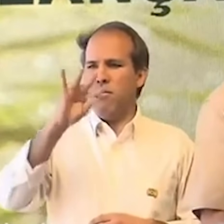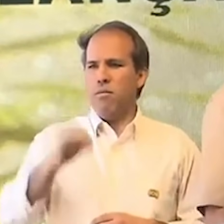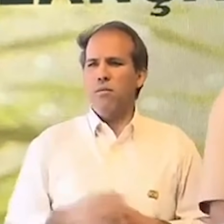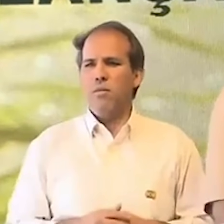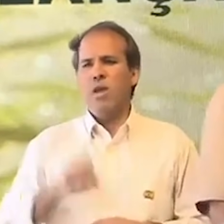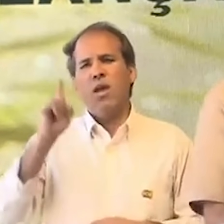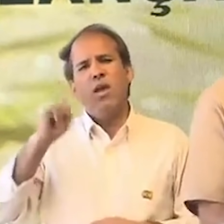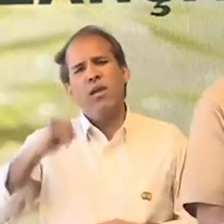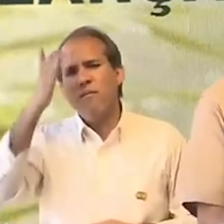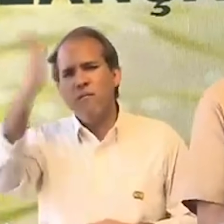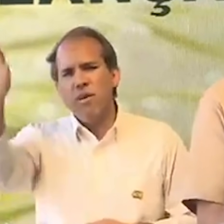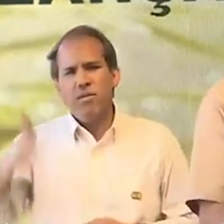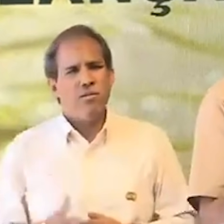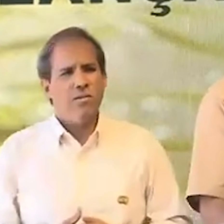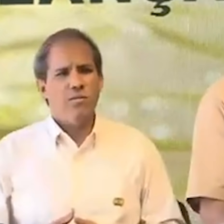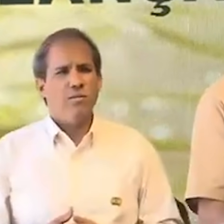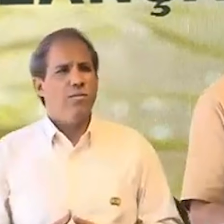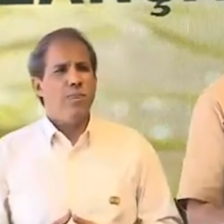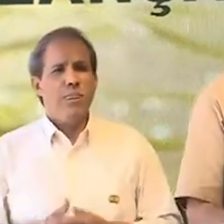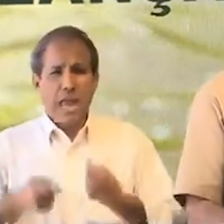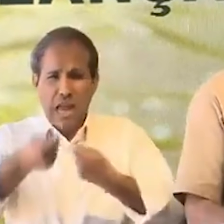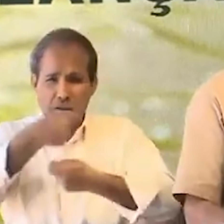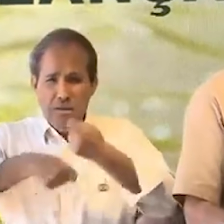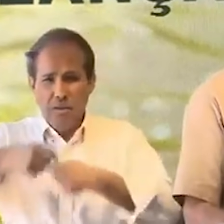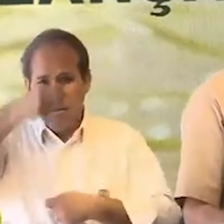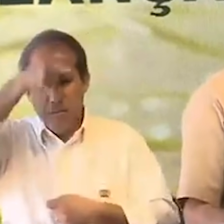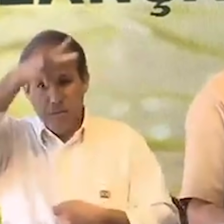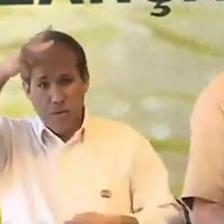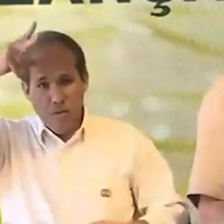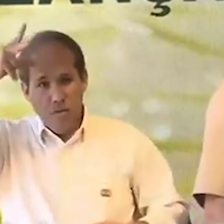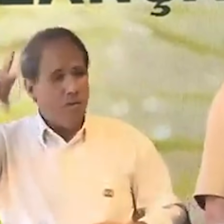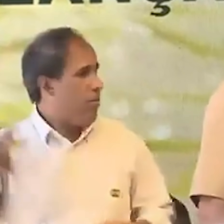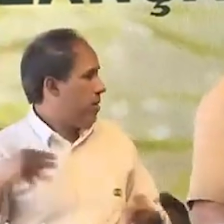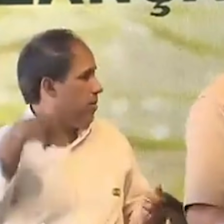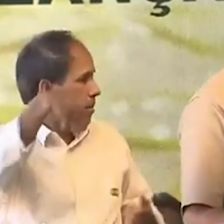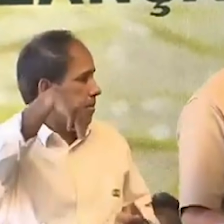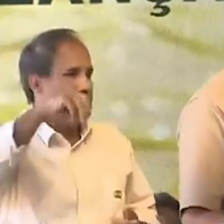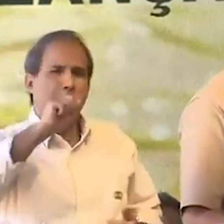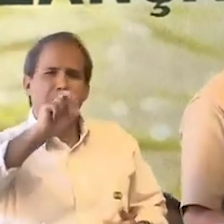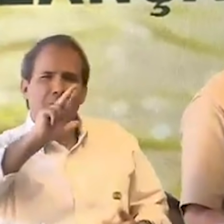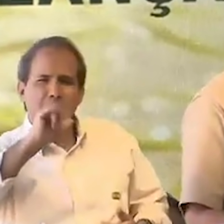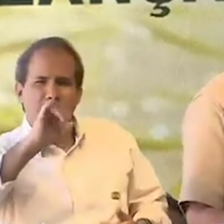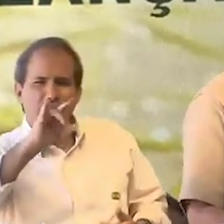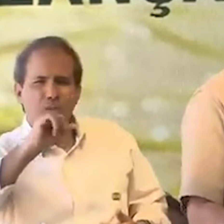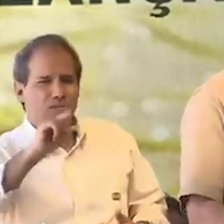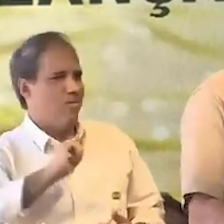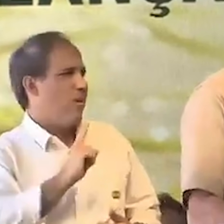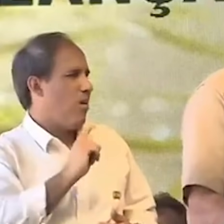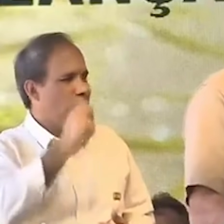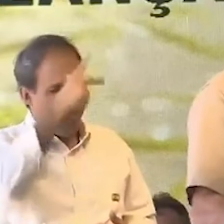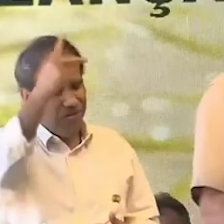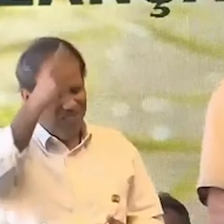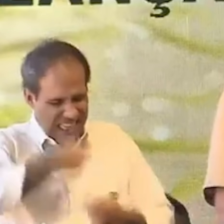É fácil administrar uma prefeitura, prezado Marcílio. Não é fácil.